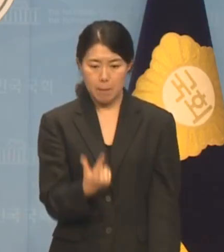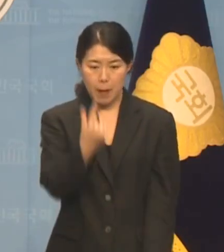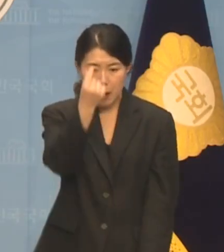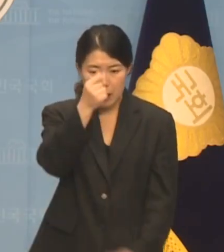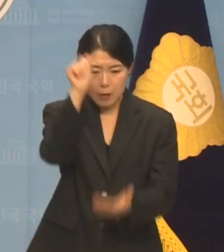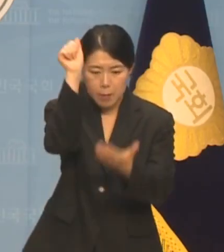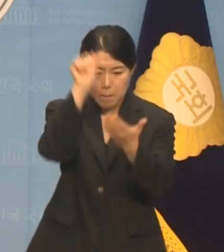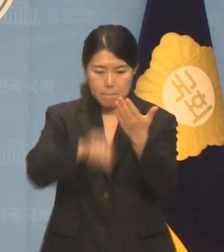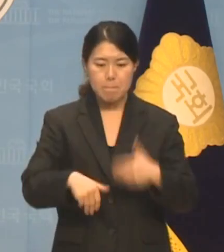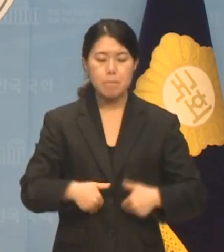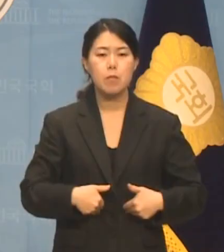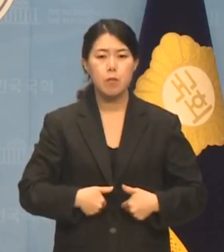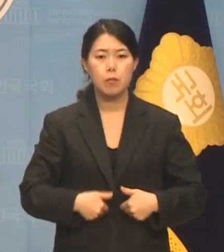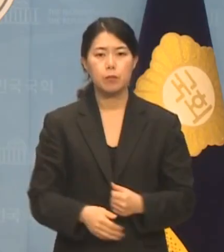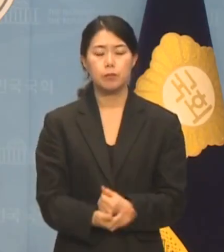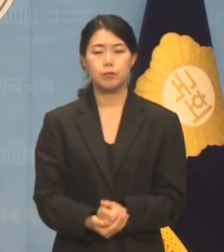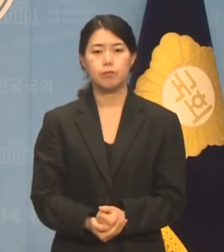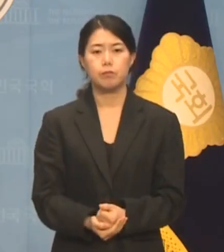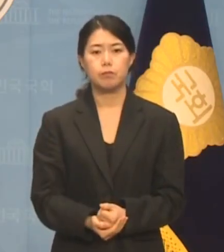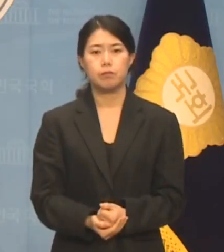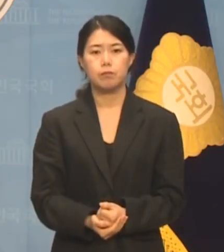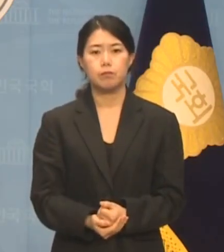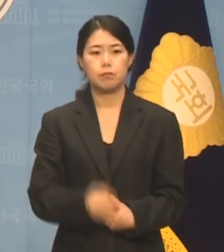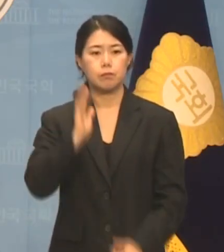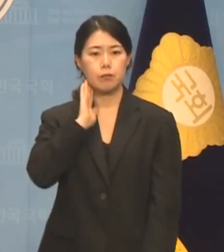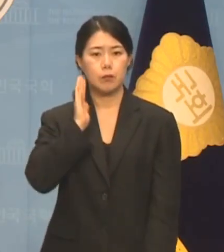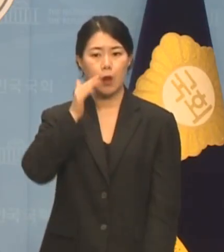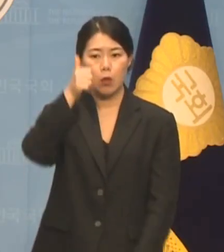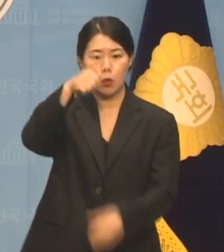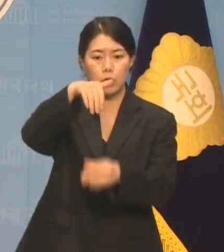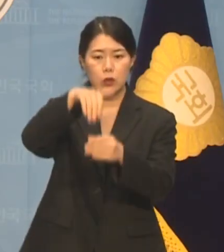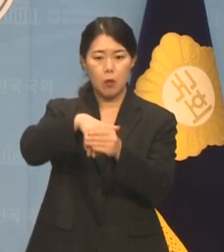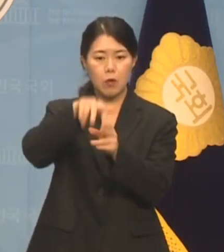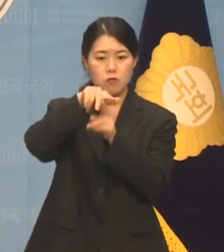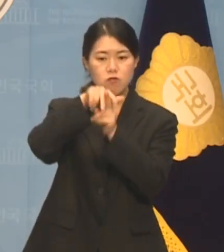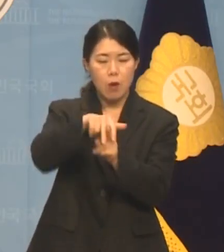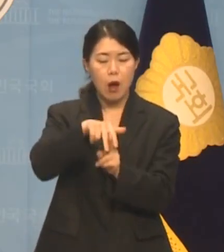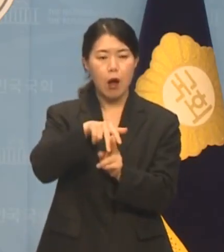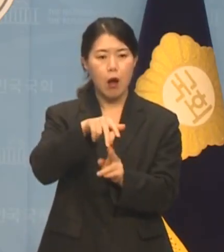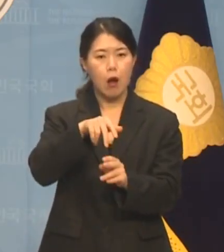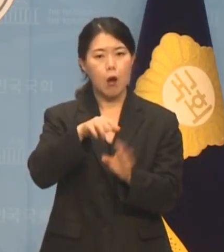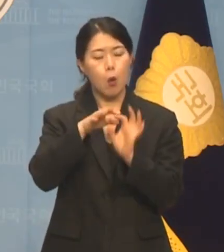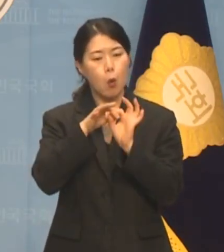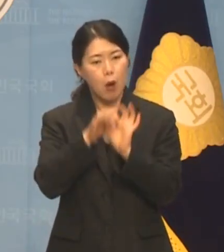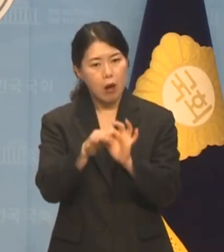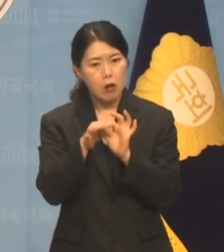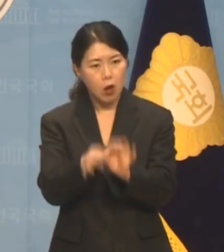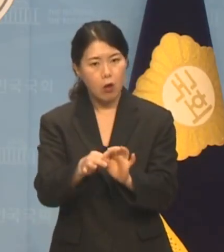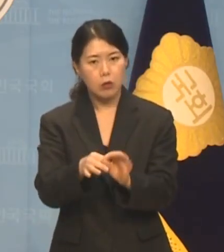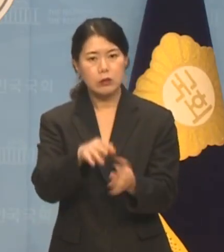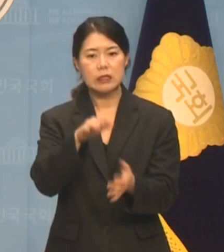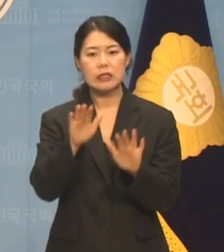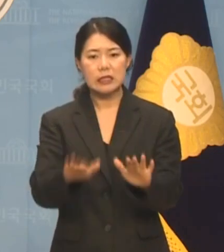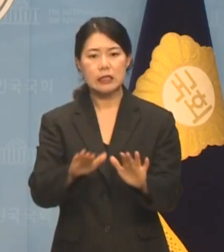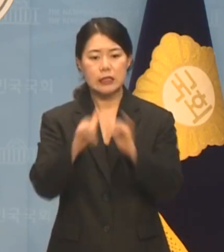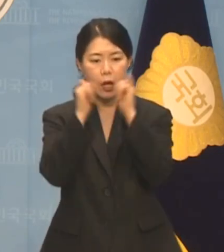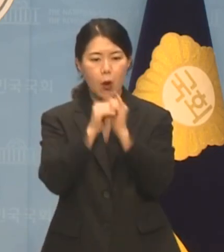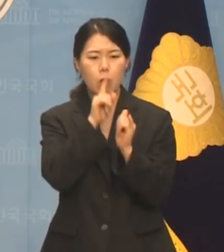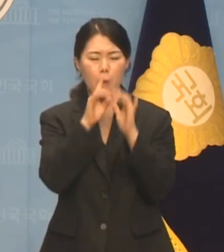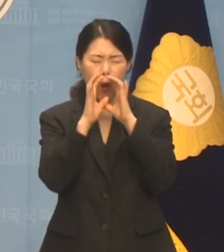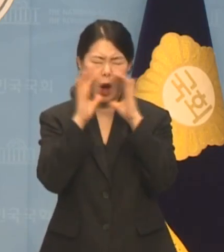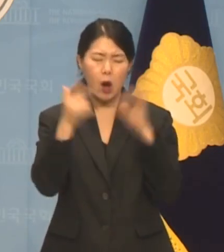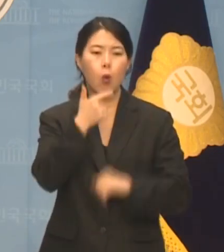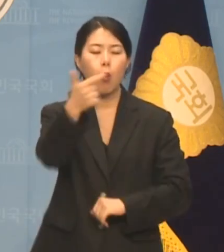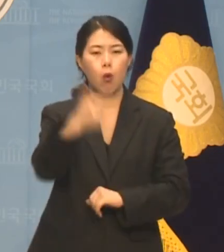처리를 해야 하는 사건이고, 대통령 선거 출마 자격과 관련된 사회적 논란이 매우 큰